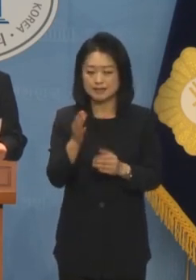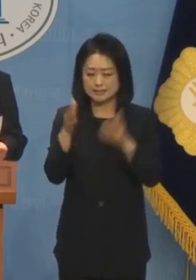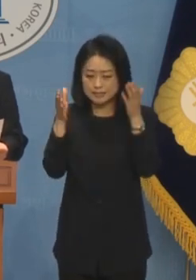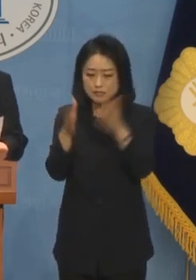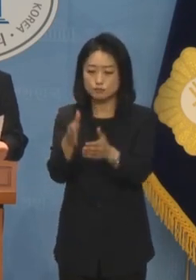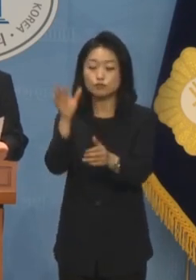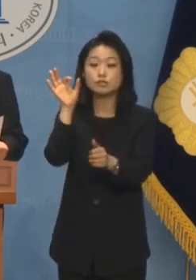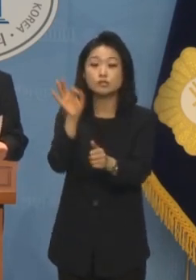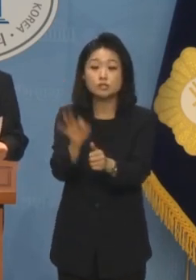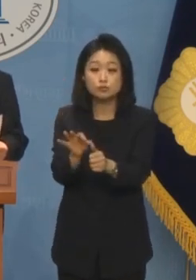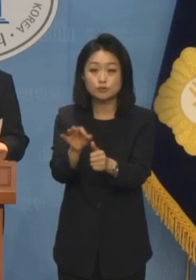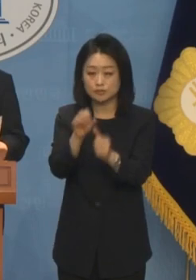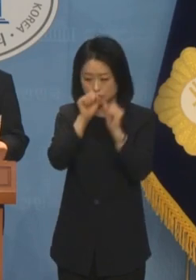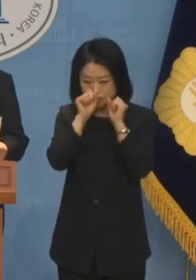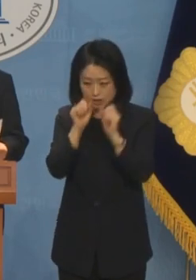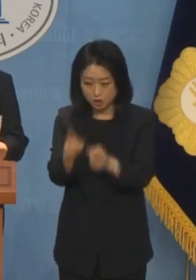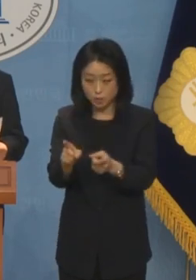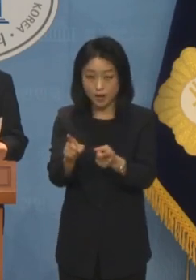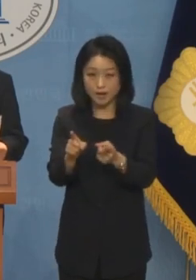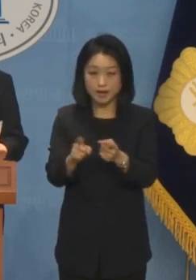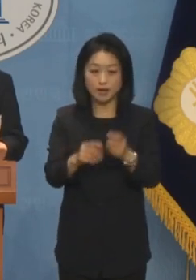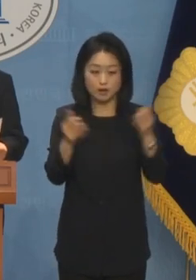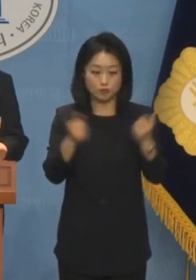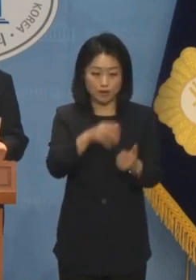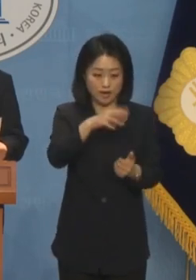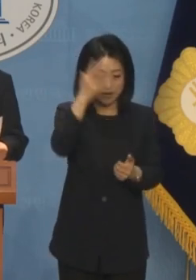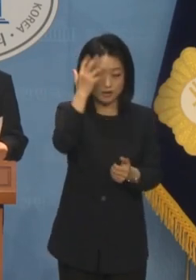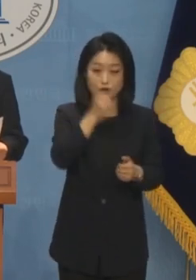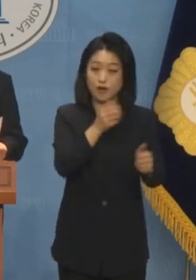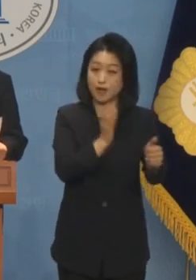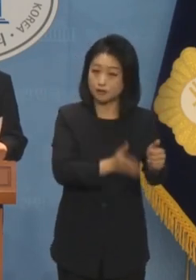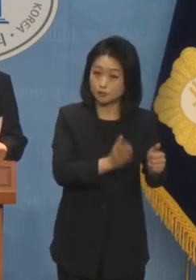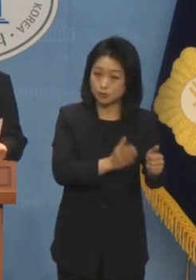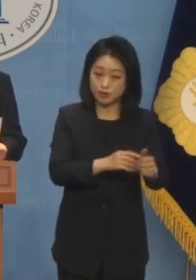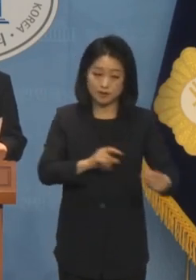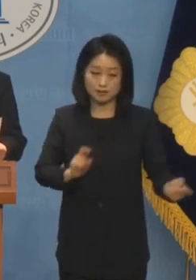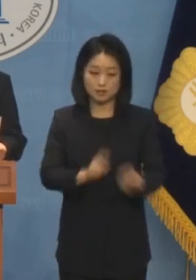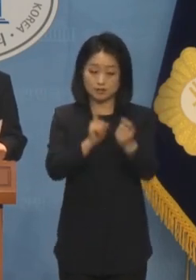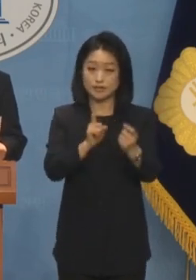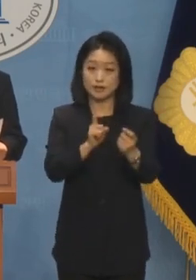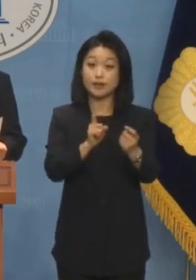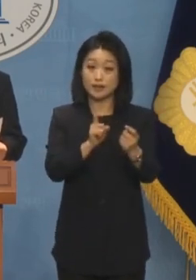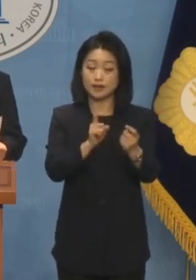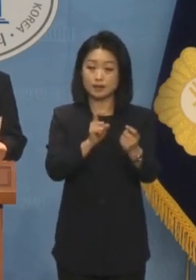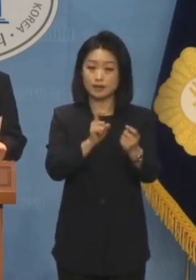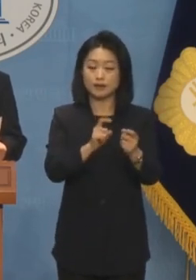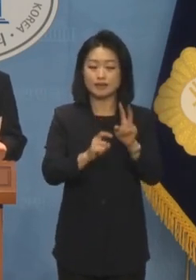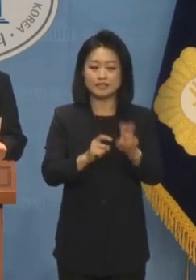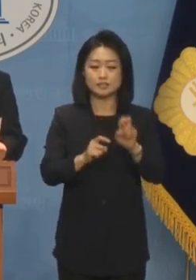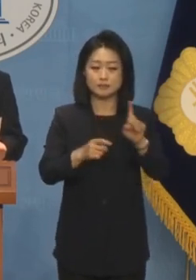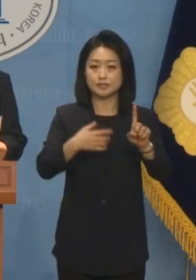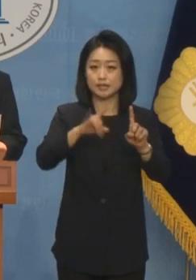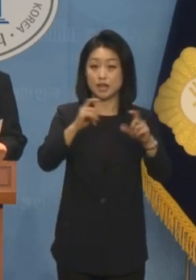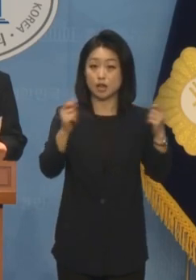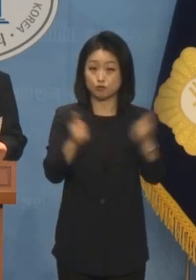있는 마지막 기회임을 정치권이 자각하고 정쟁으로 첨절된 21대 국회가